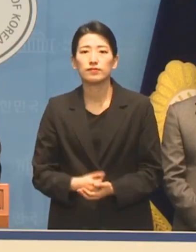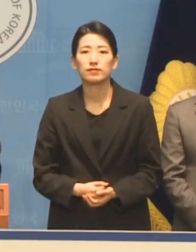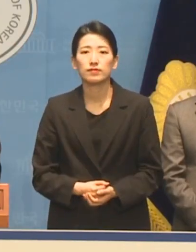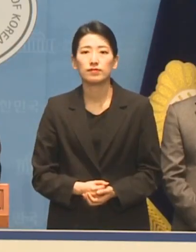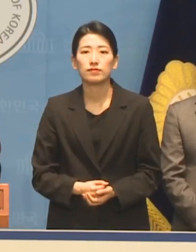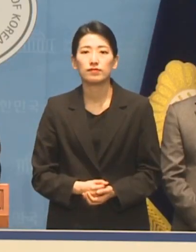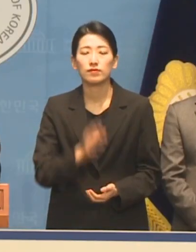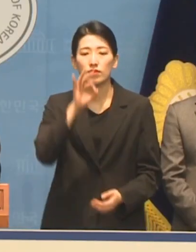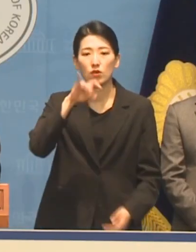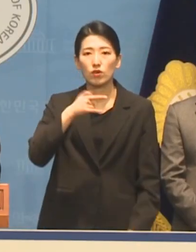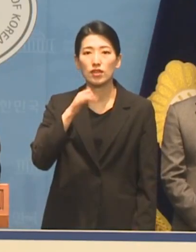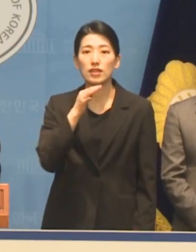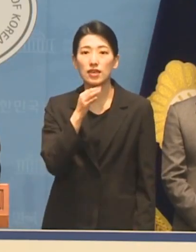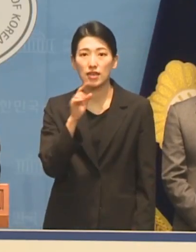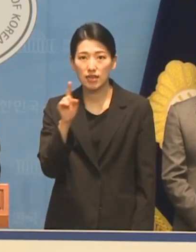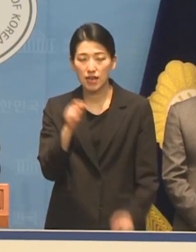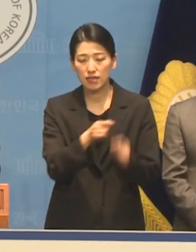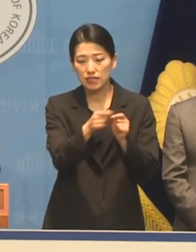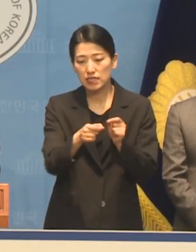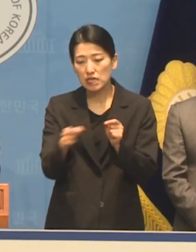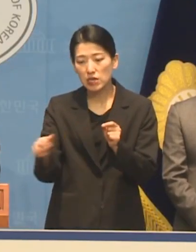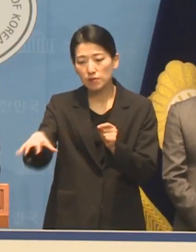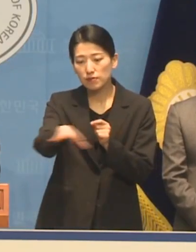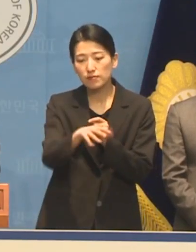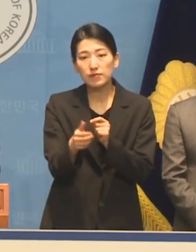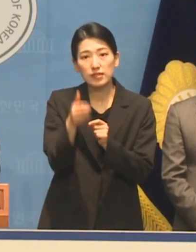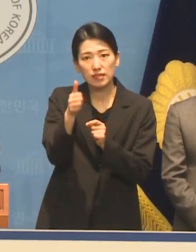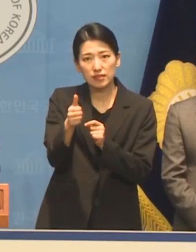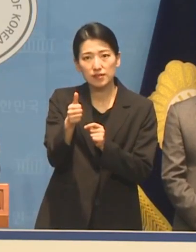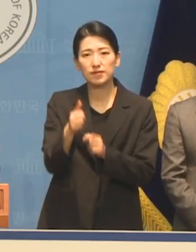박종하 위니아전자 매뉴팩처링 지회 지회장님 참석하셨습니다.